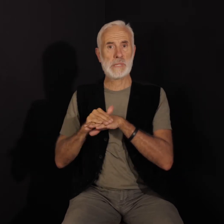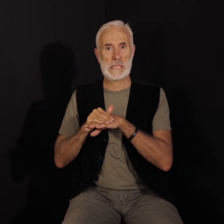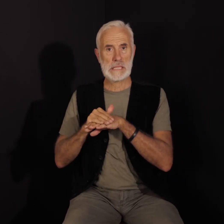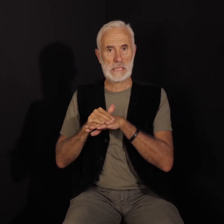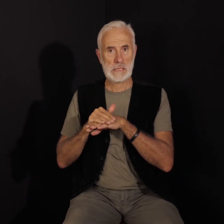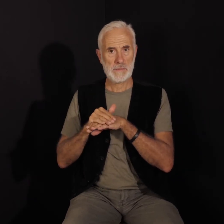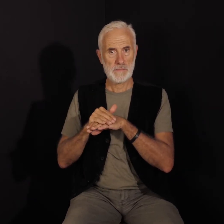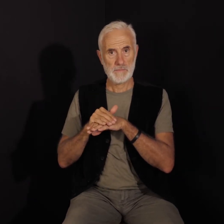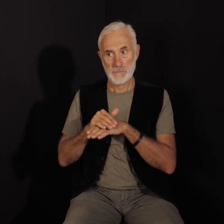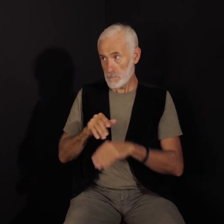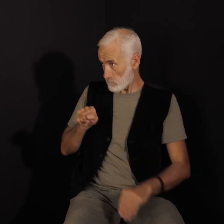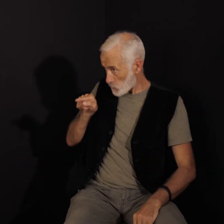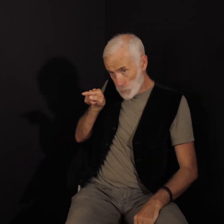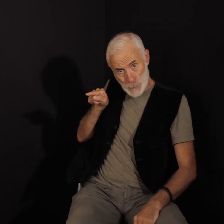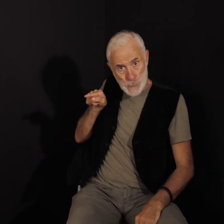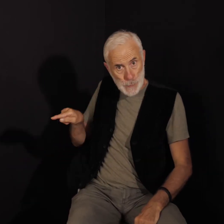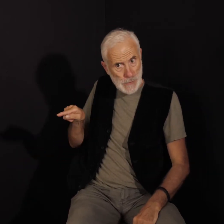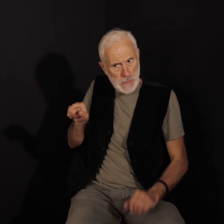la personne qui serait en mesure